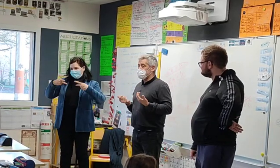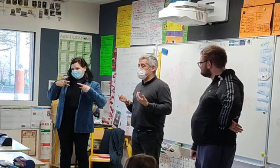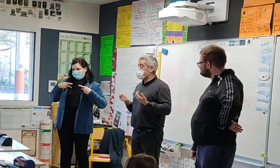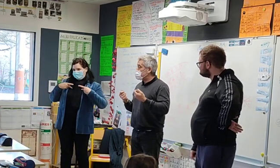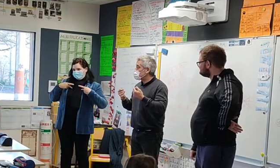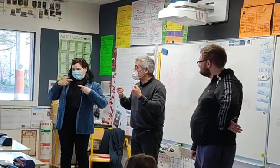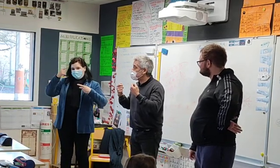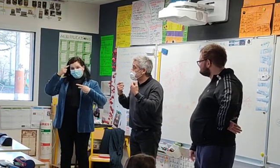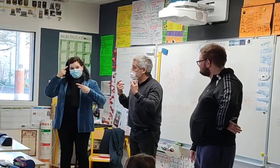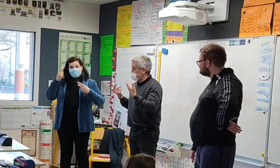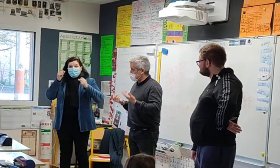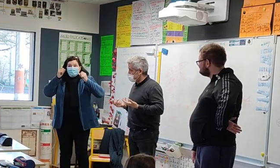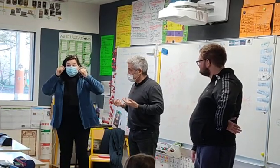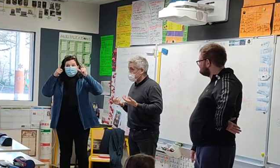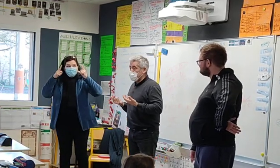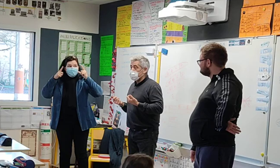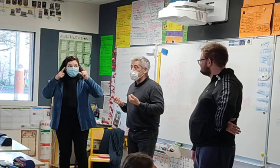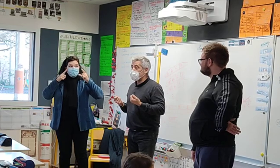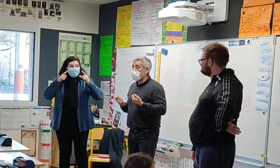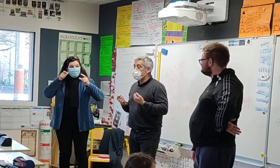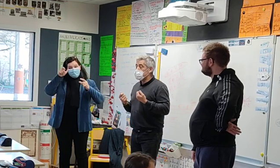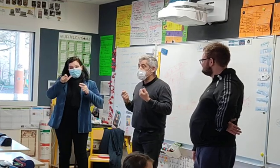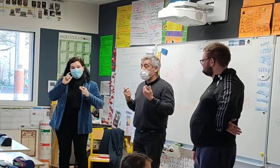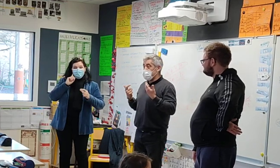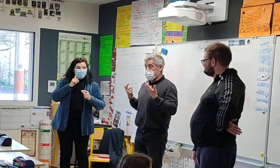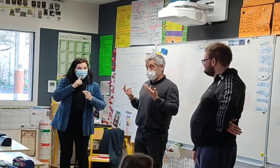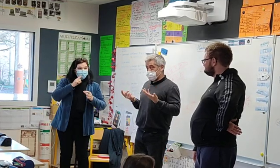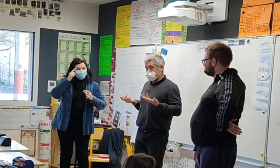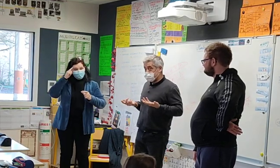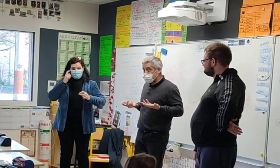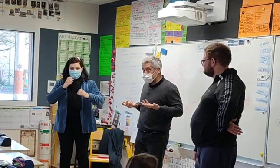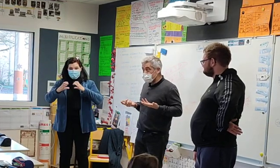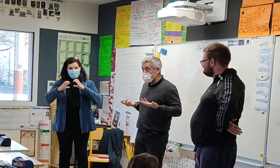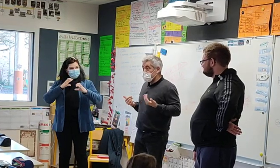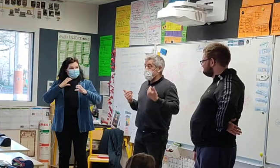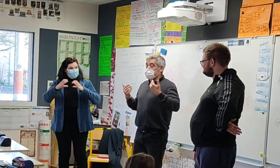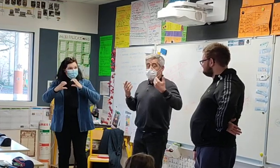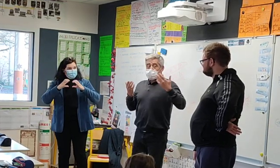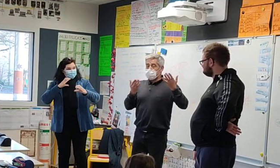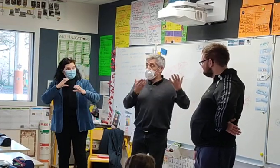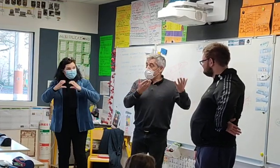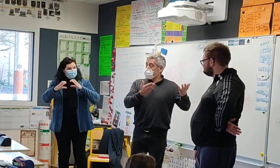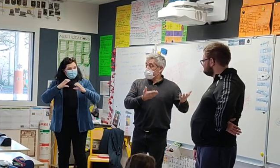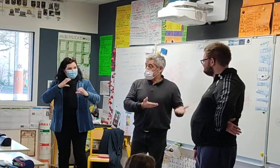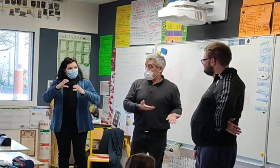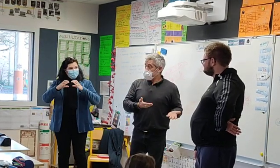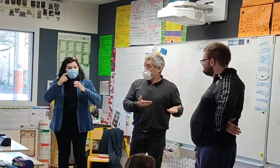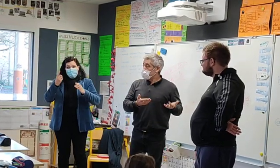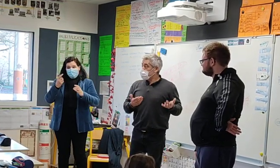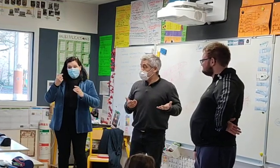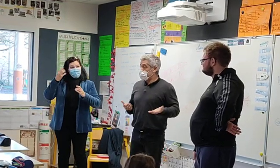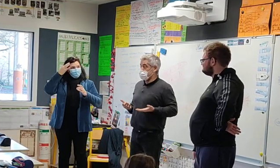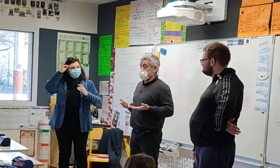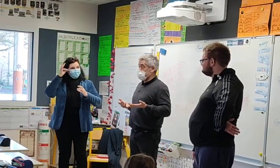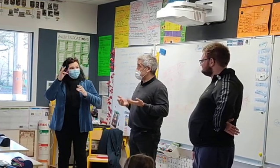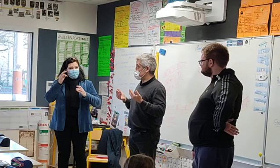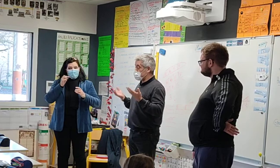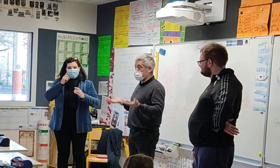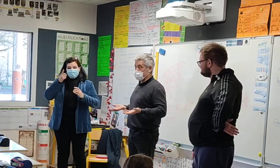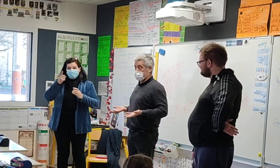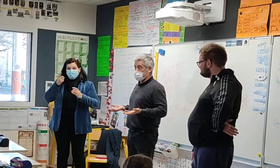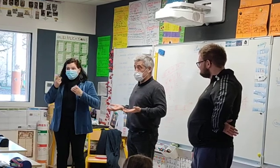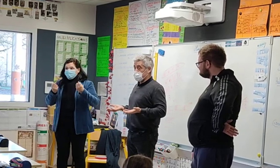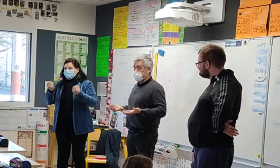qu'il n pas toujours évident de communiquer. Thomas, l'ai rencontré un jour de pluie